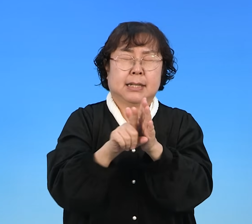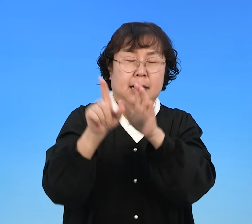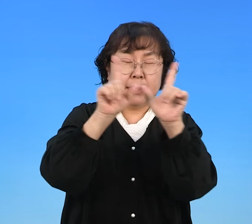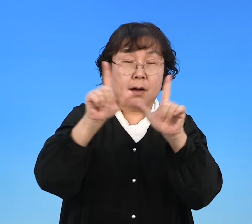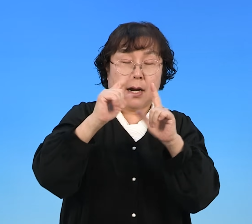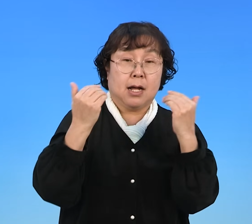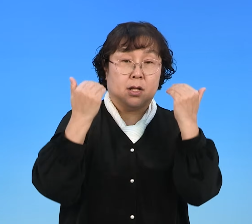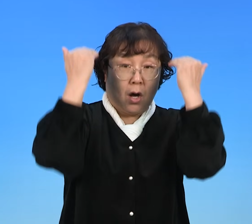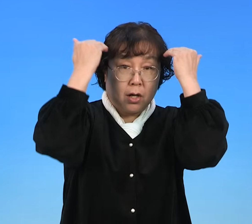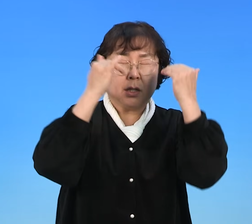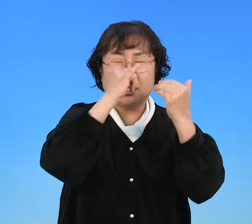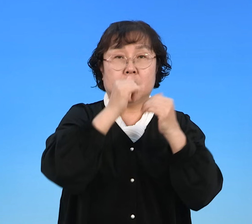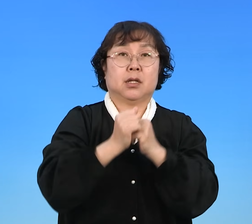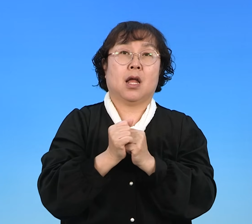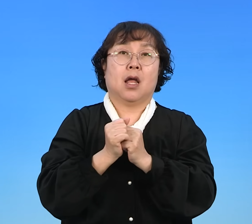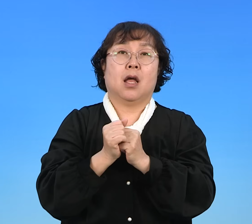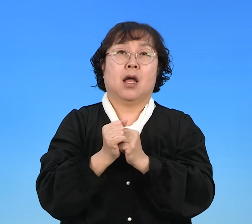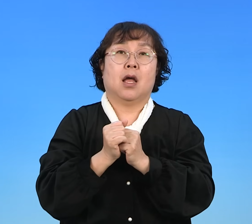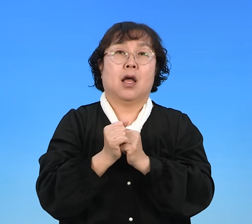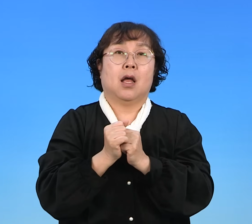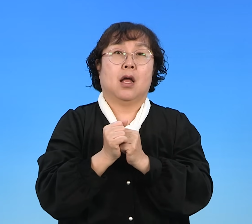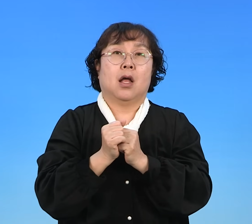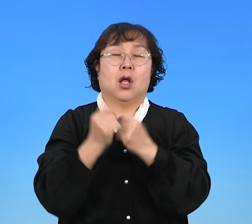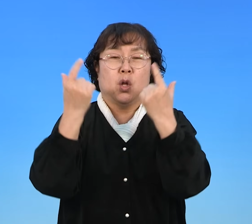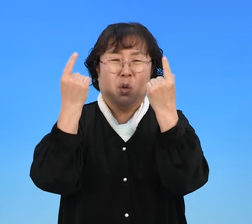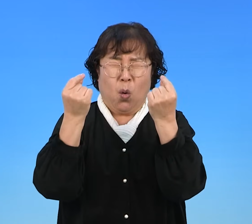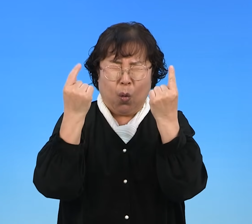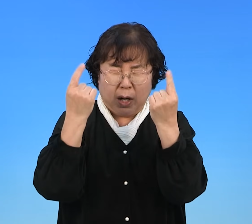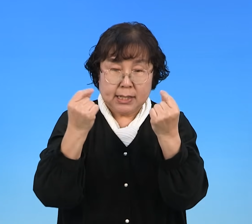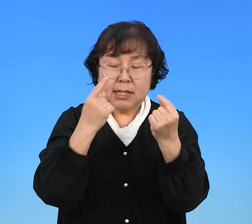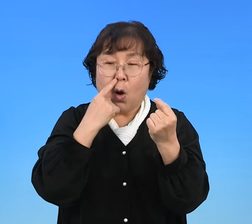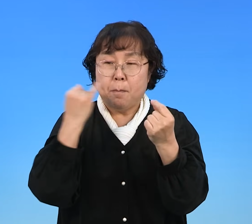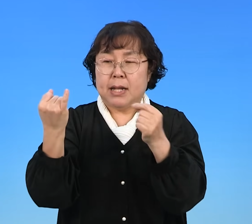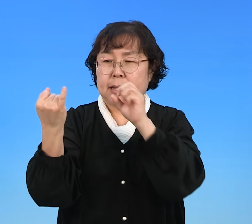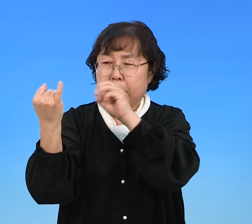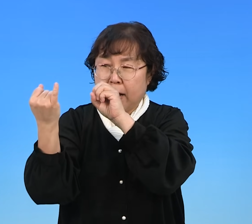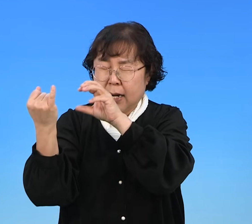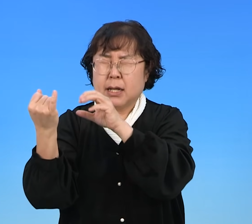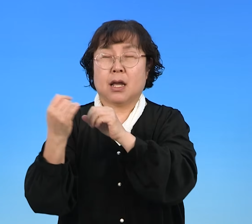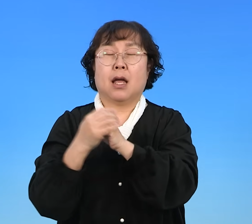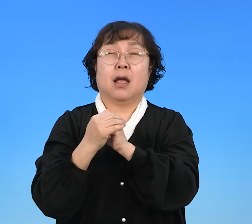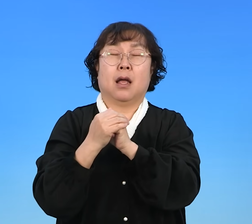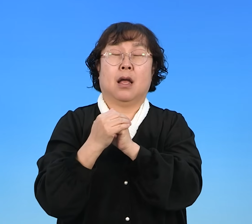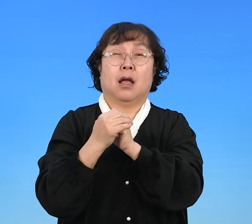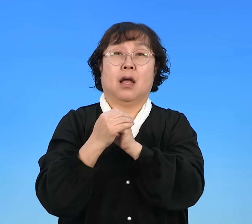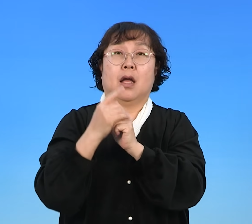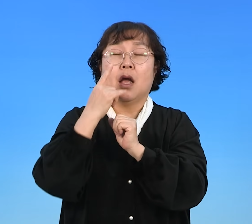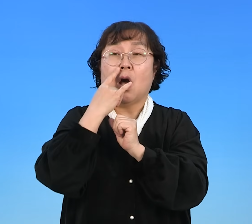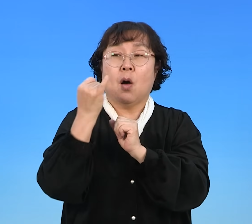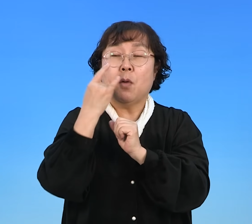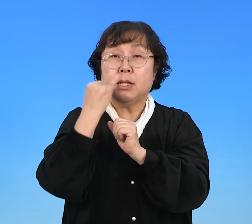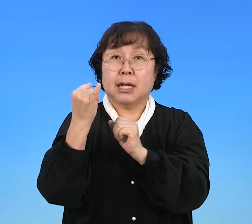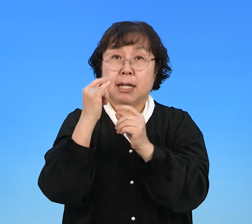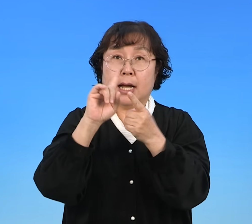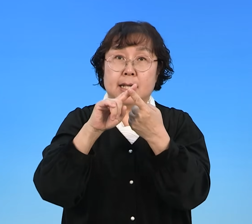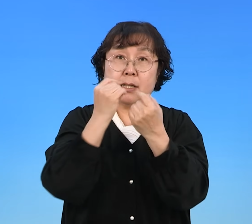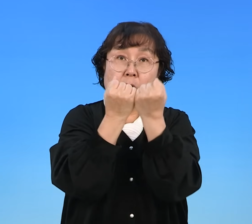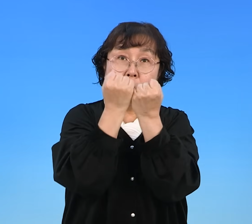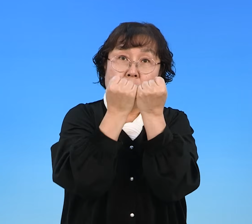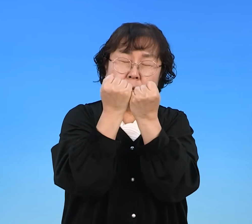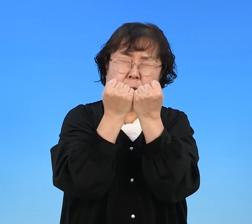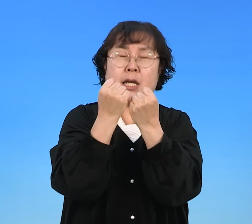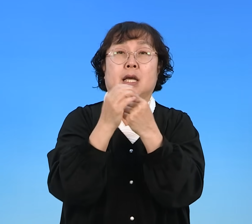그분들이 단 한 명도 예외 없이 똑같이 하시는 말씀이 저희 어머니에 대한 설명이 승복이 아닌